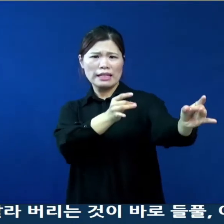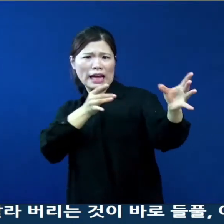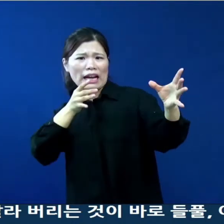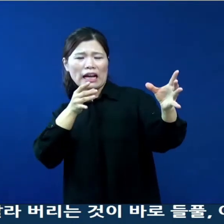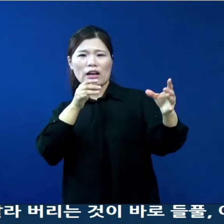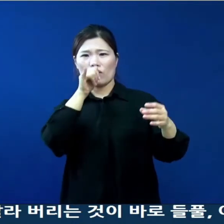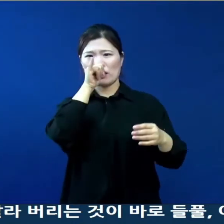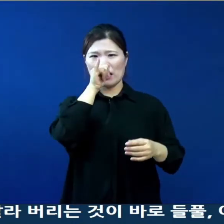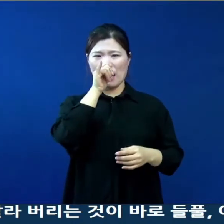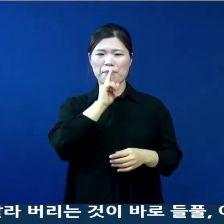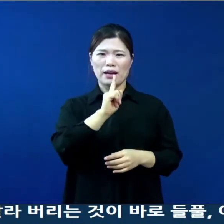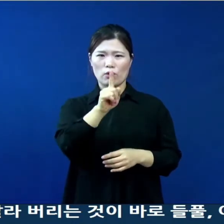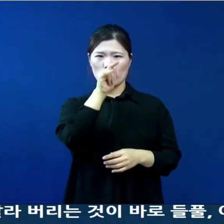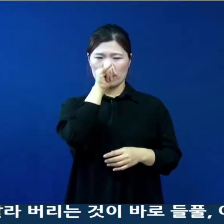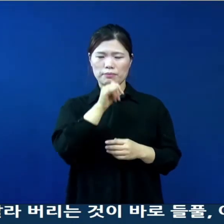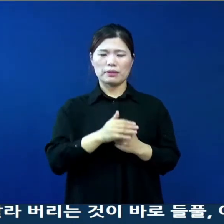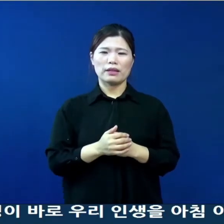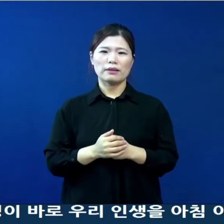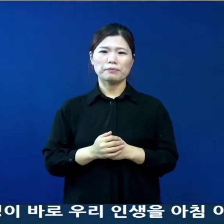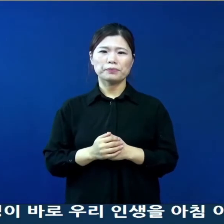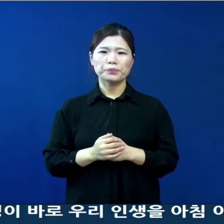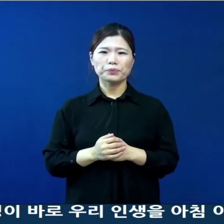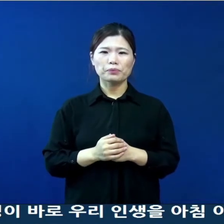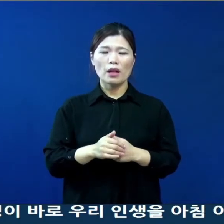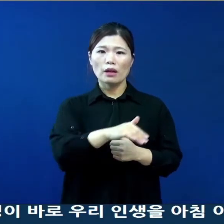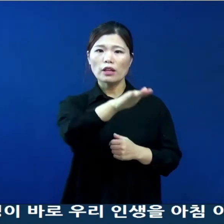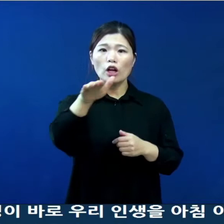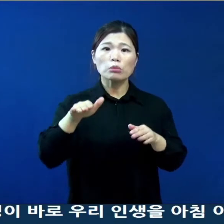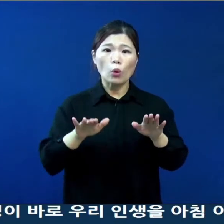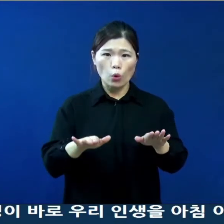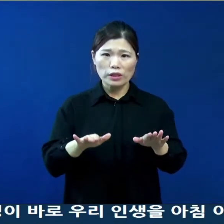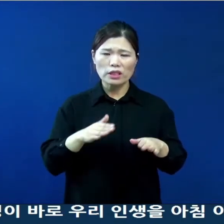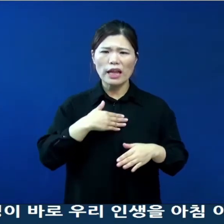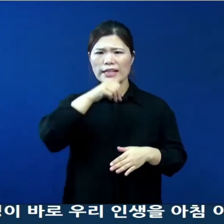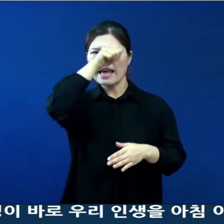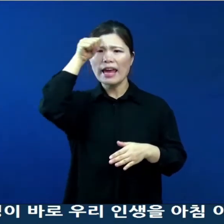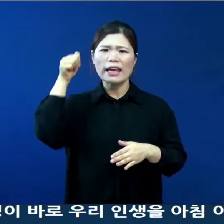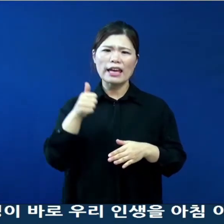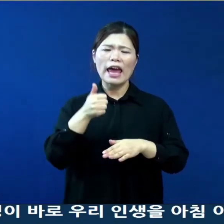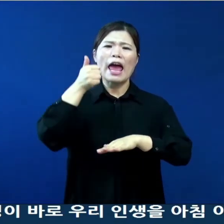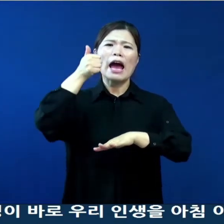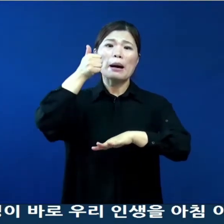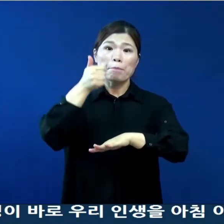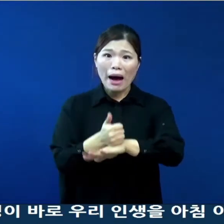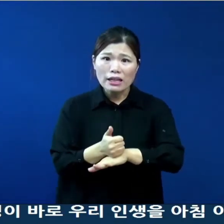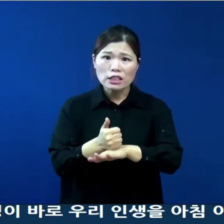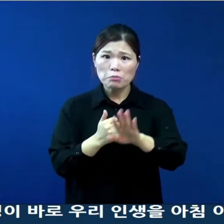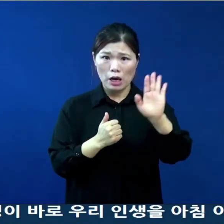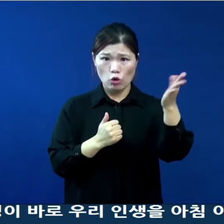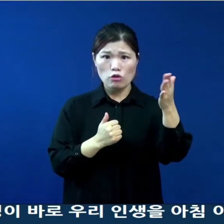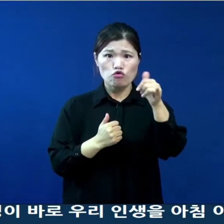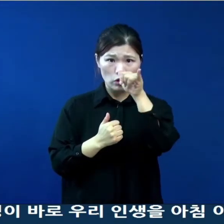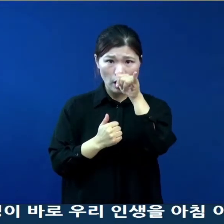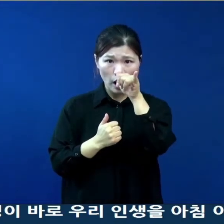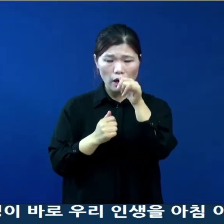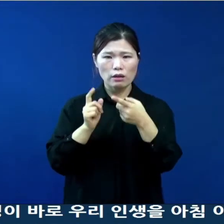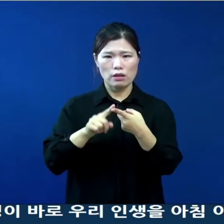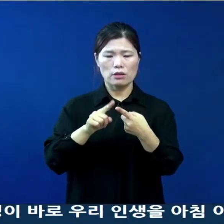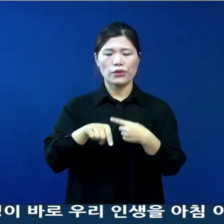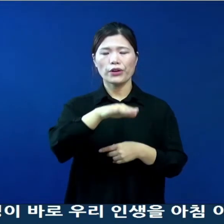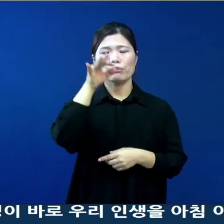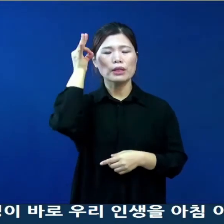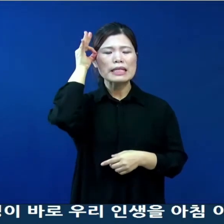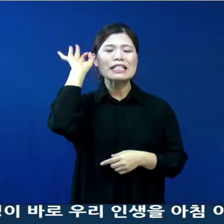것이라고 표현하고 있습니다. 여러분, 오늘이 내 생애의 마지막 연한이 될 수 있다라고 하는 것을 여러분